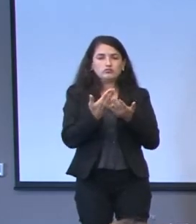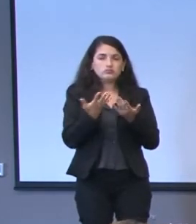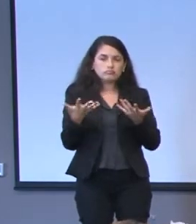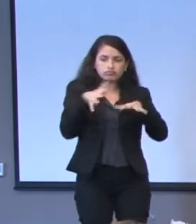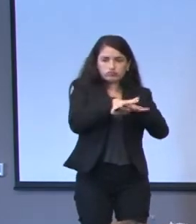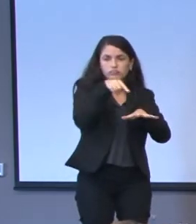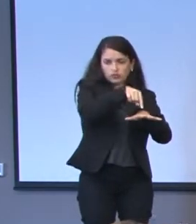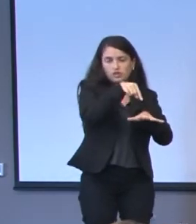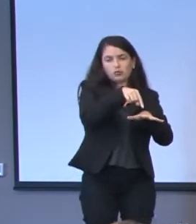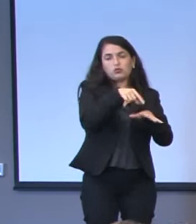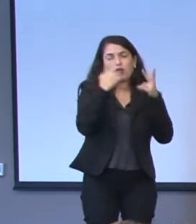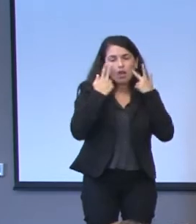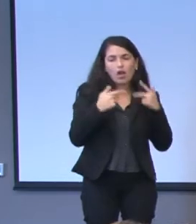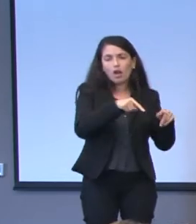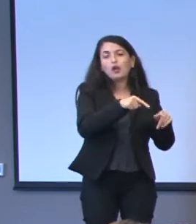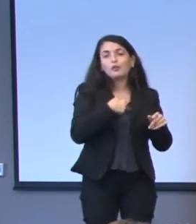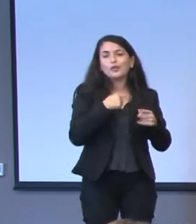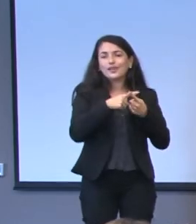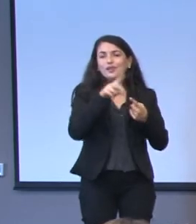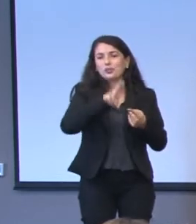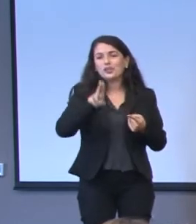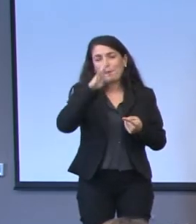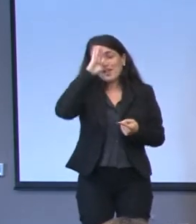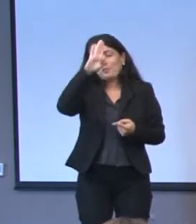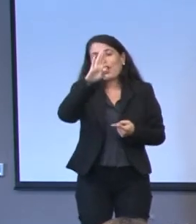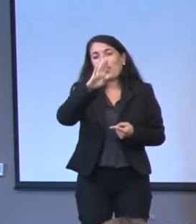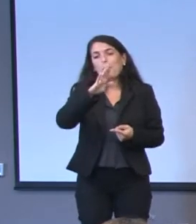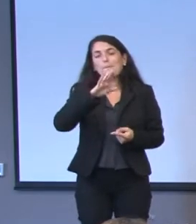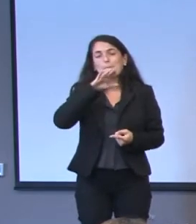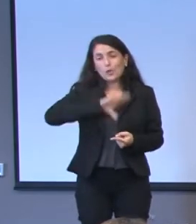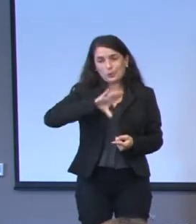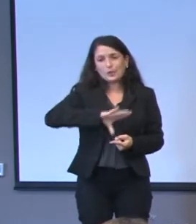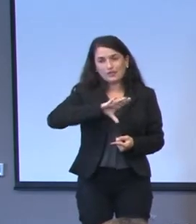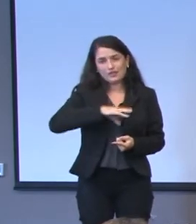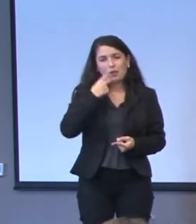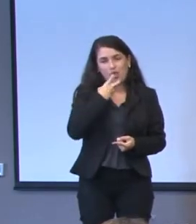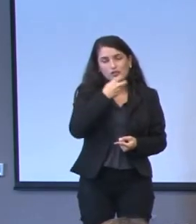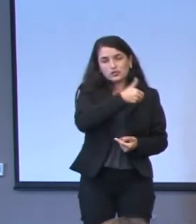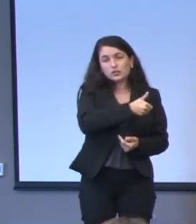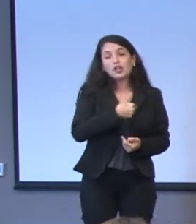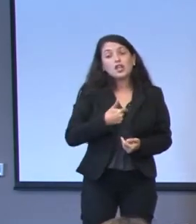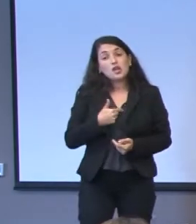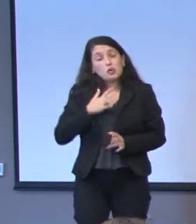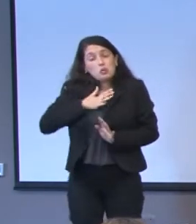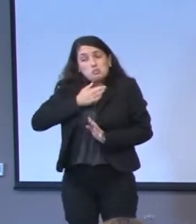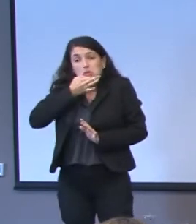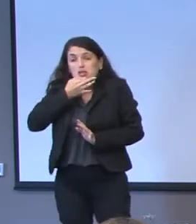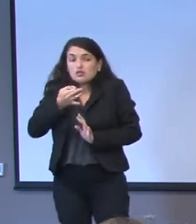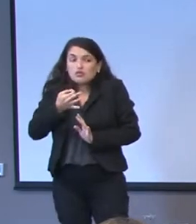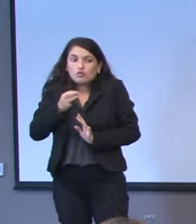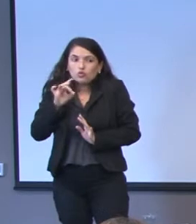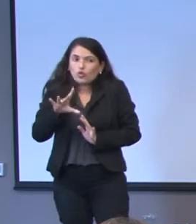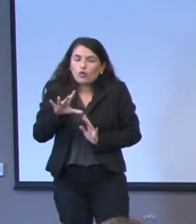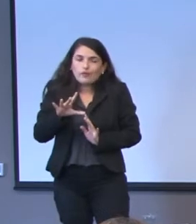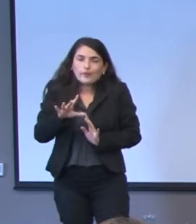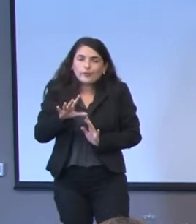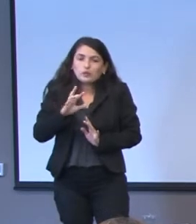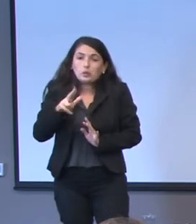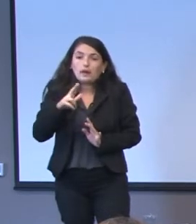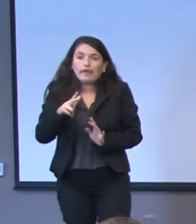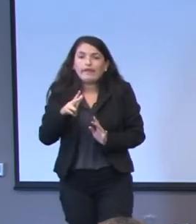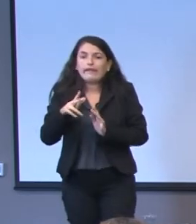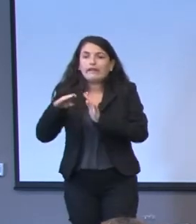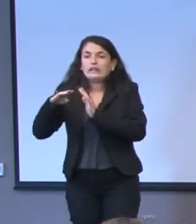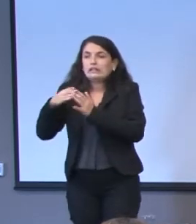língua portuguesa e tudo mais. Nos surdos, eu tenho também um palpite, não é nada no conhecimento